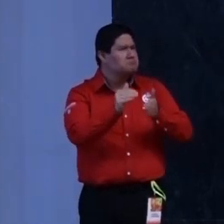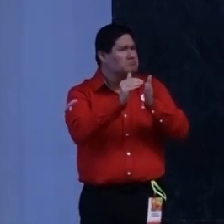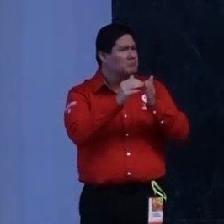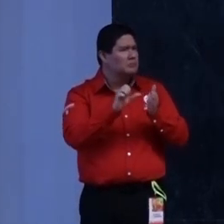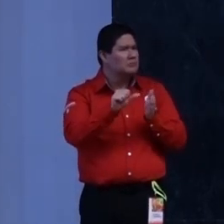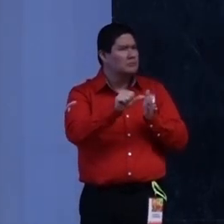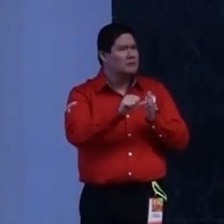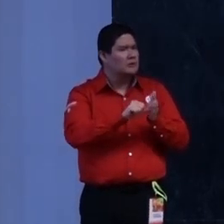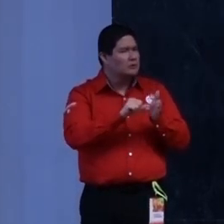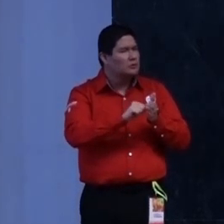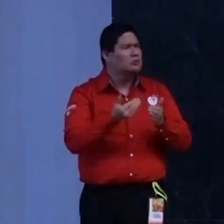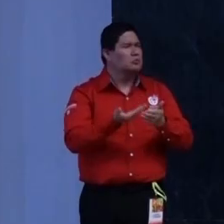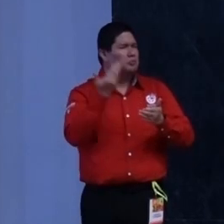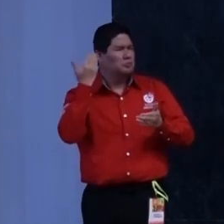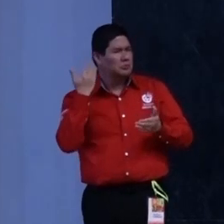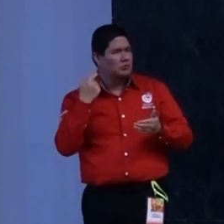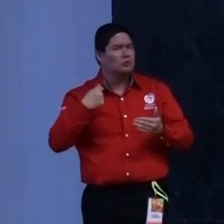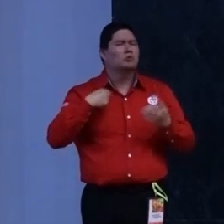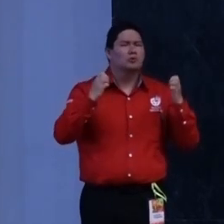mi neurodivergencia y